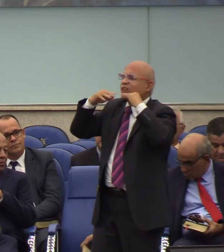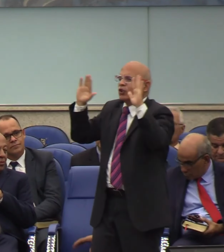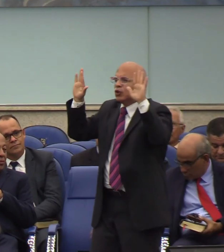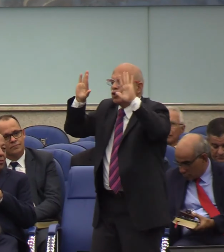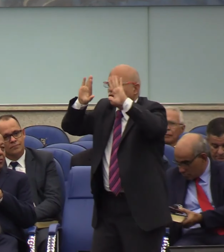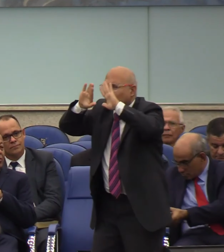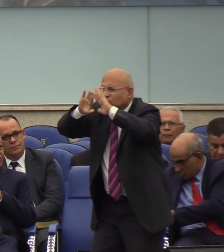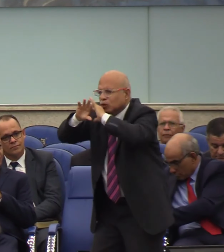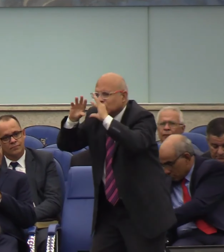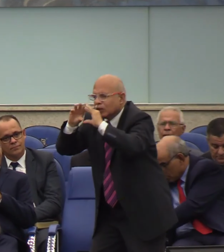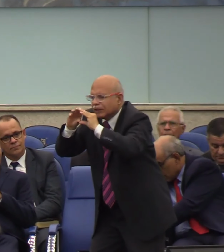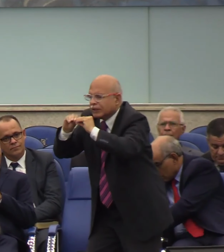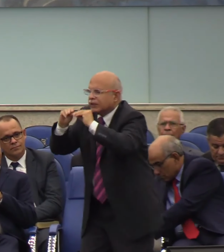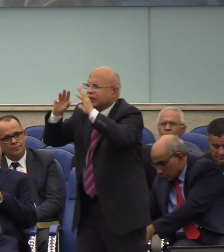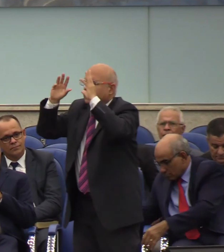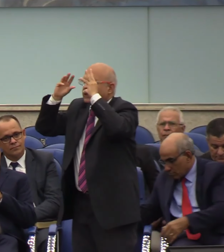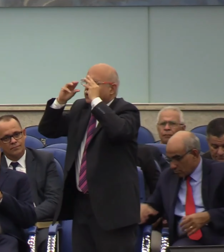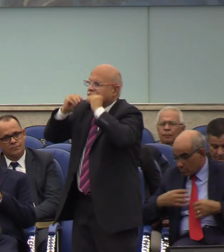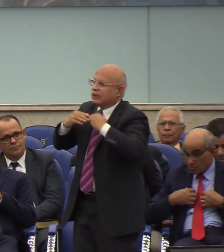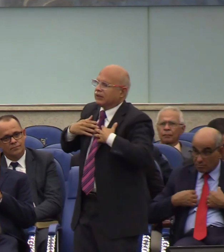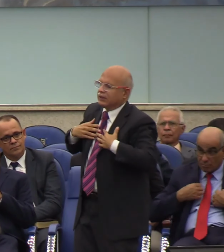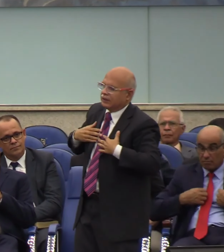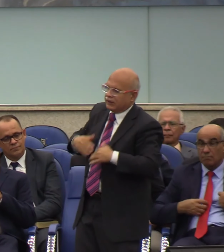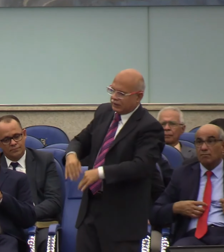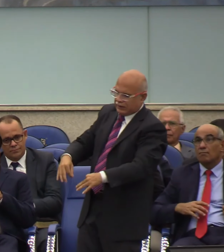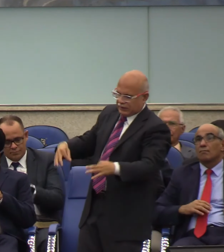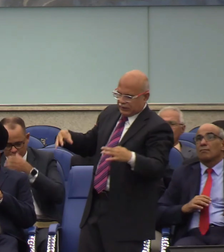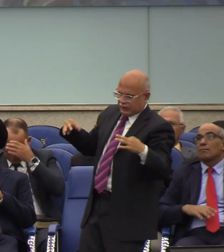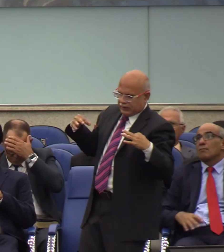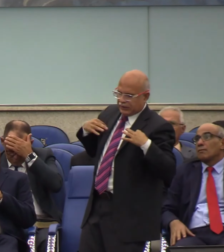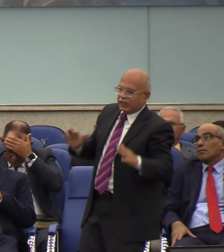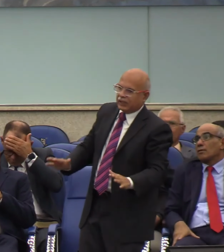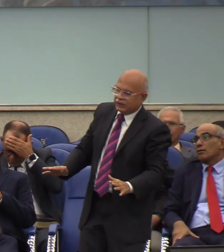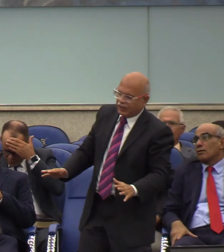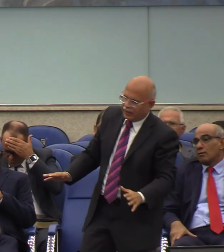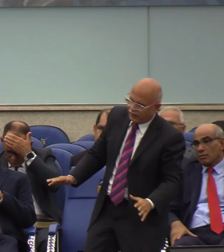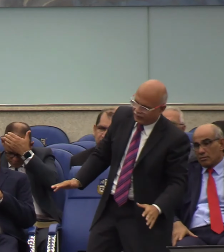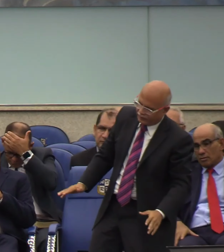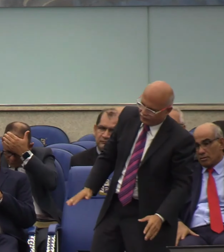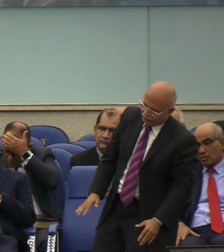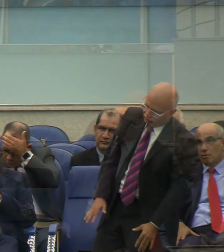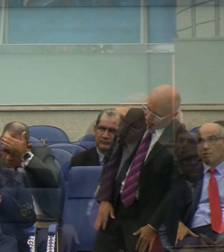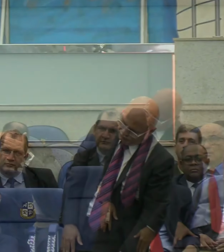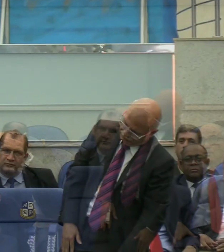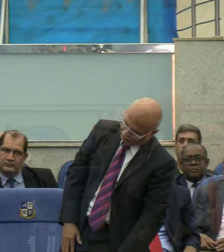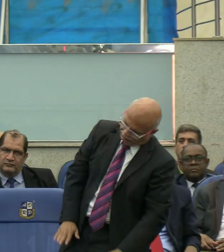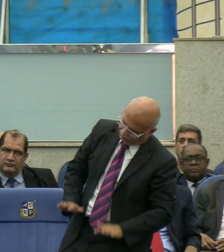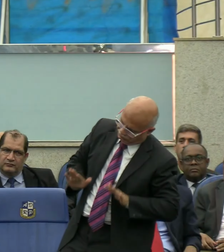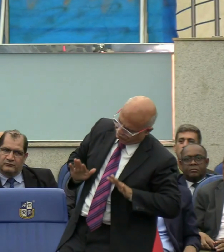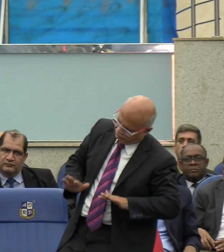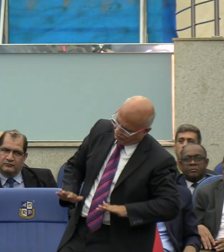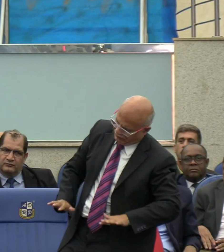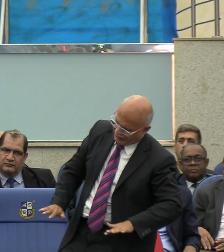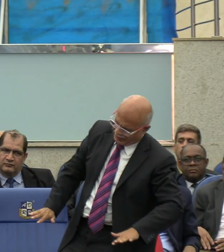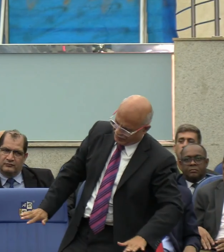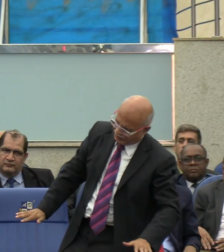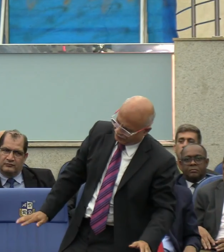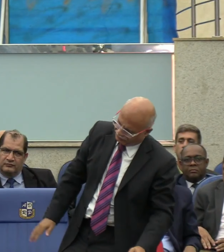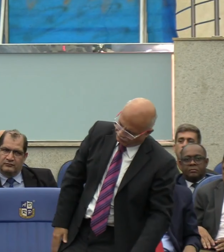perdão. E eu comecei a chorar, as minhas lágrimas começaram a cair, e eu